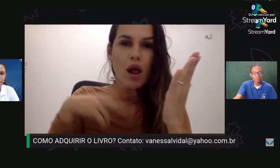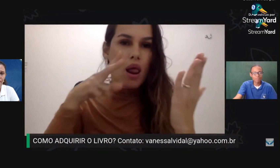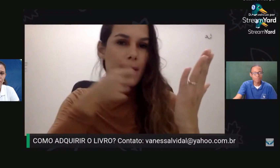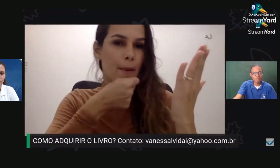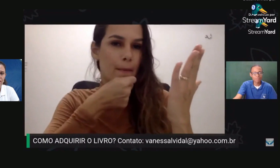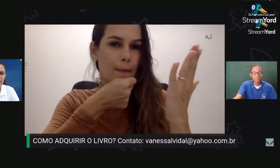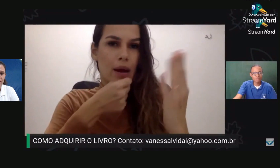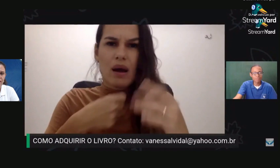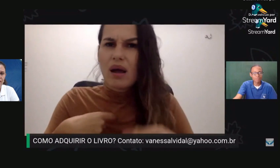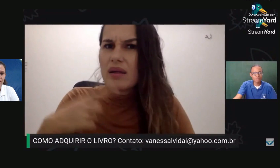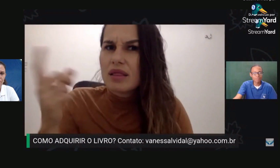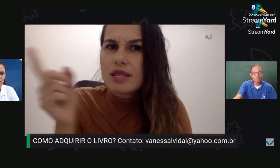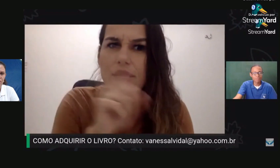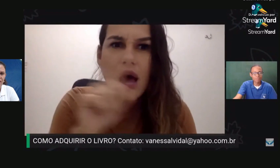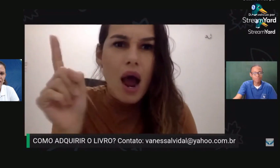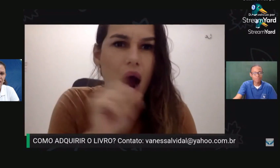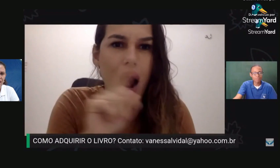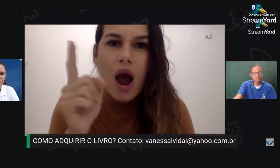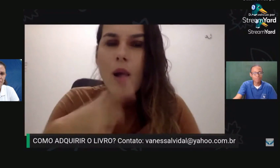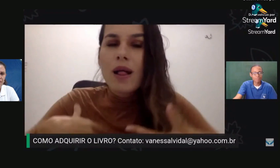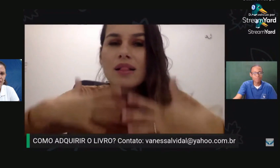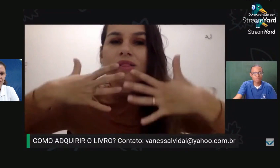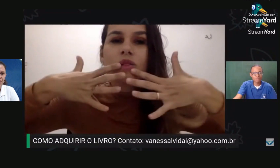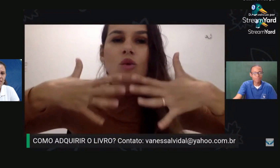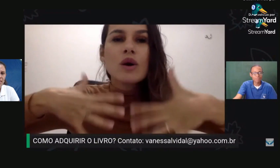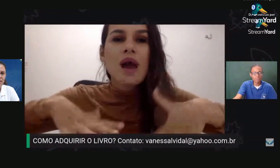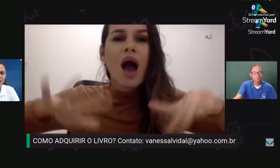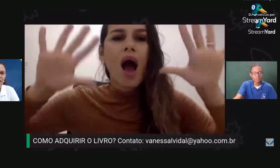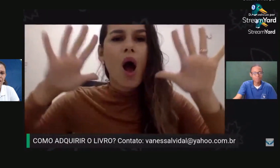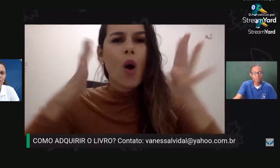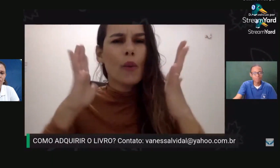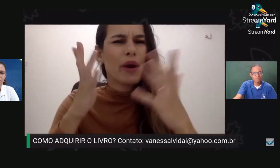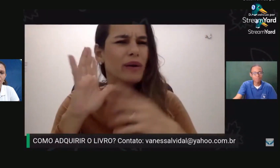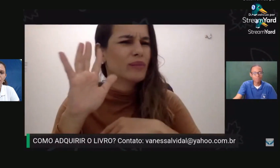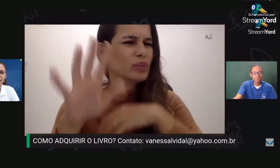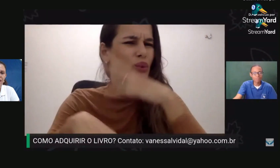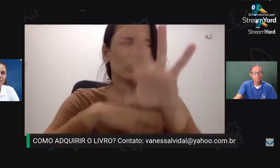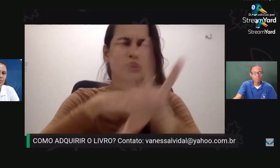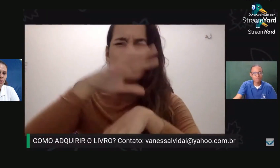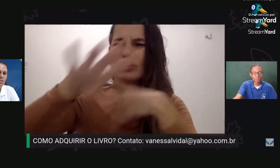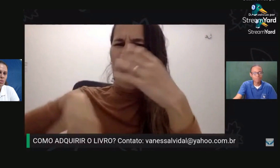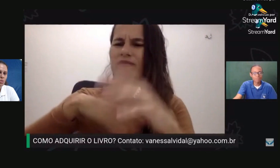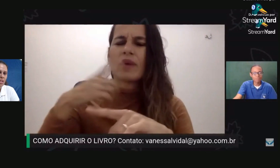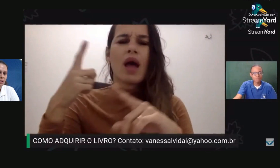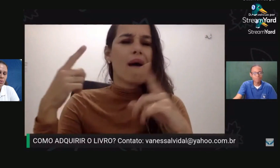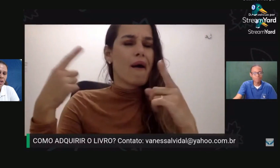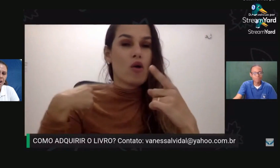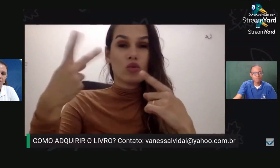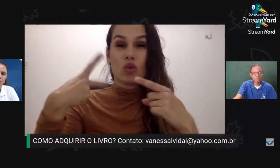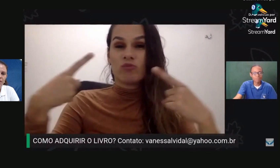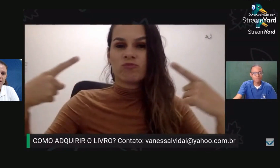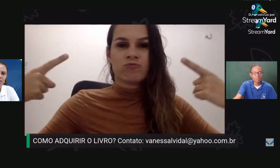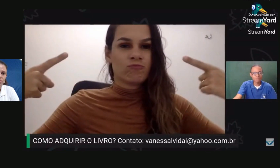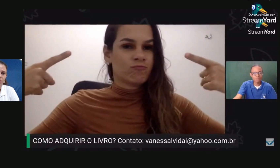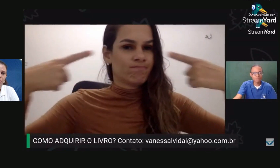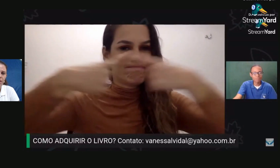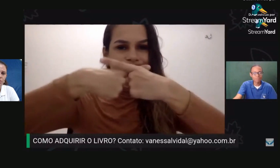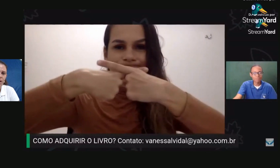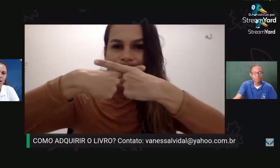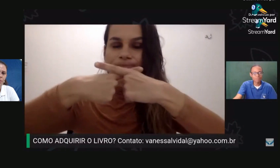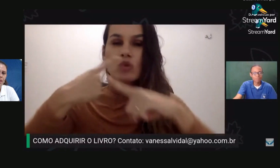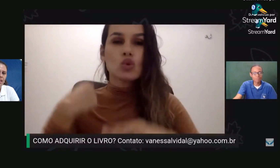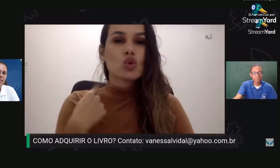entregavam um papel, eu fazia escrita e a pessoa lia. Não, eu queria que fosse tudo natural, né? De